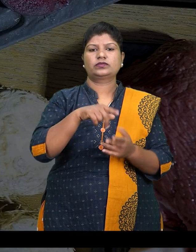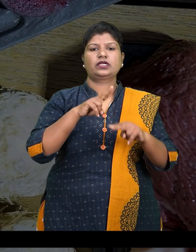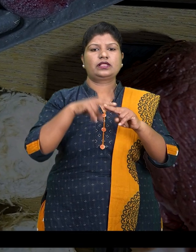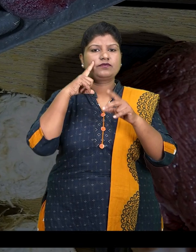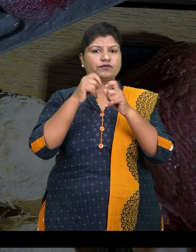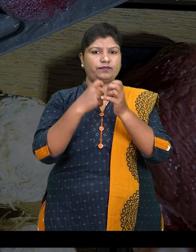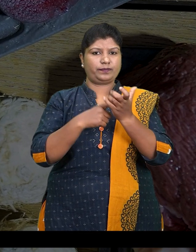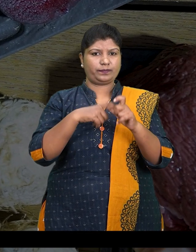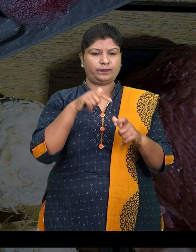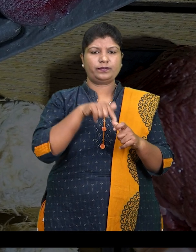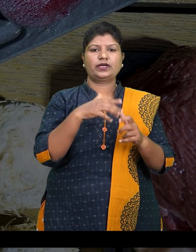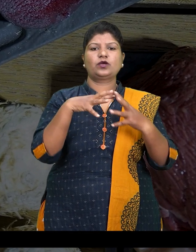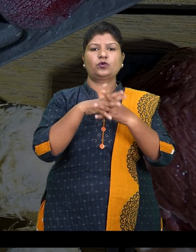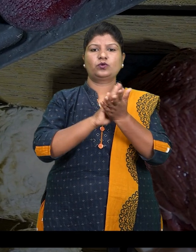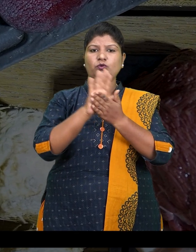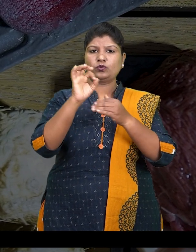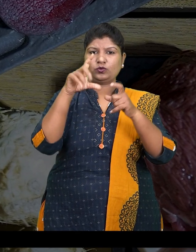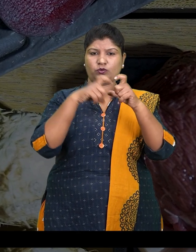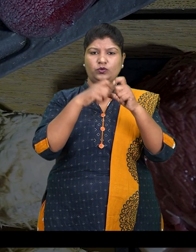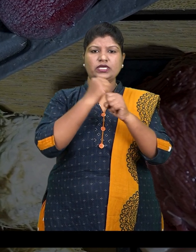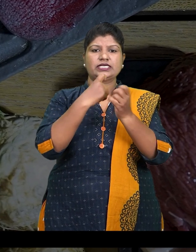को हटा दिया।